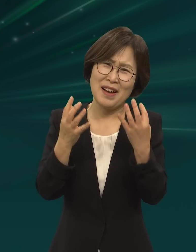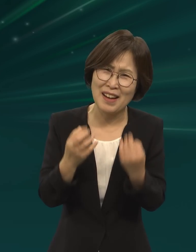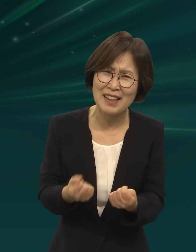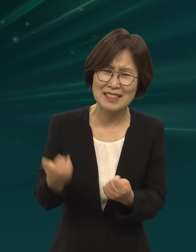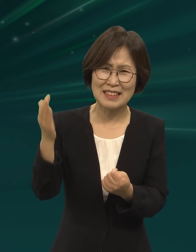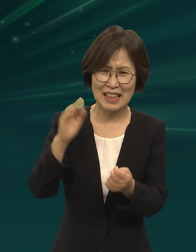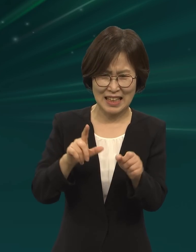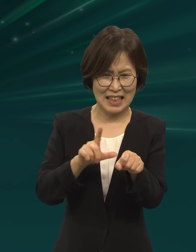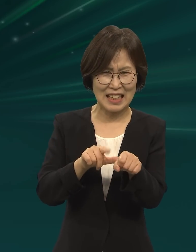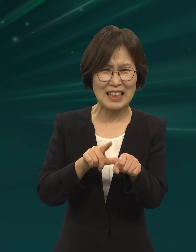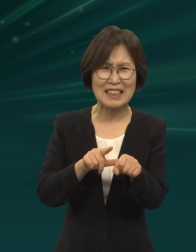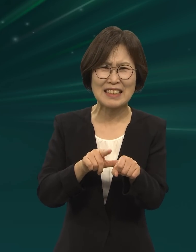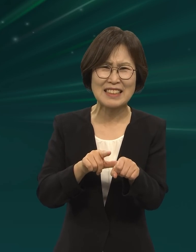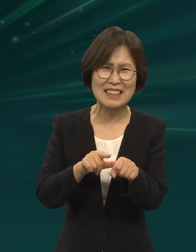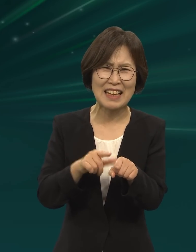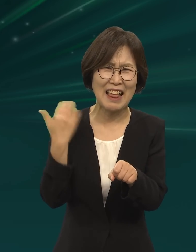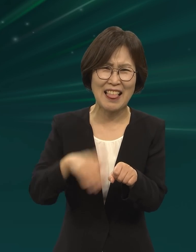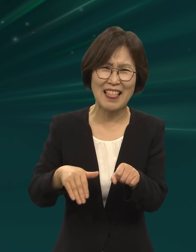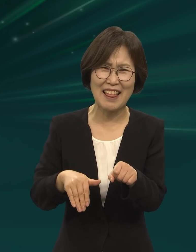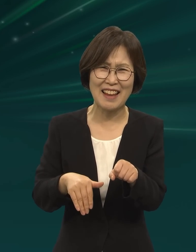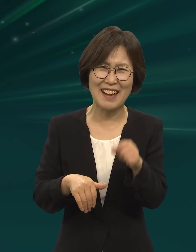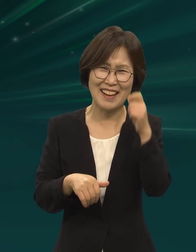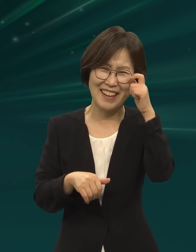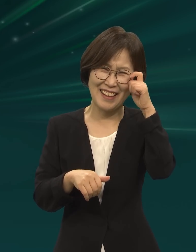여러분도 이제 집에 돌아가셔야 돼서